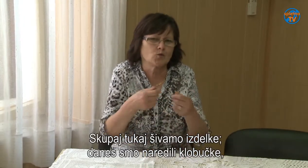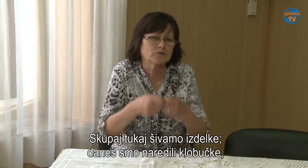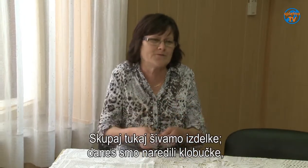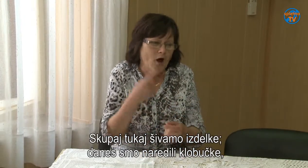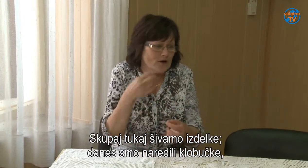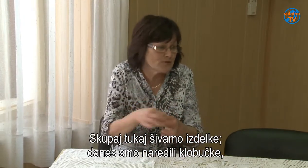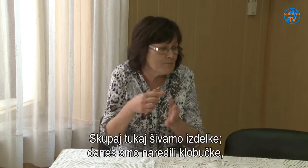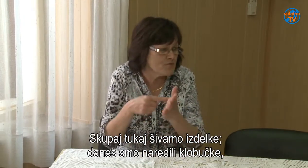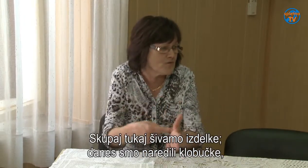Jaz ne vidim.